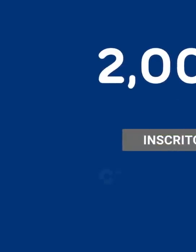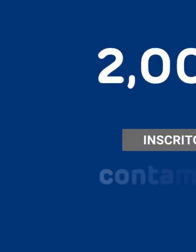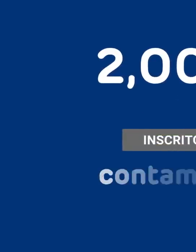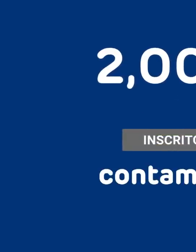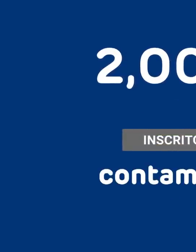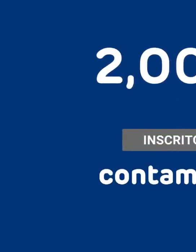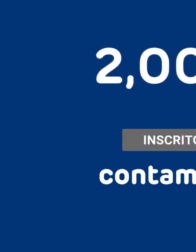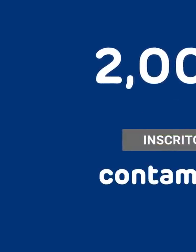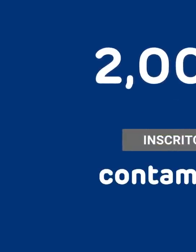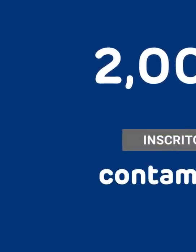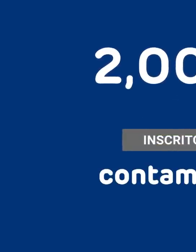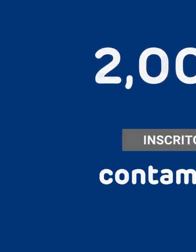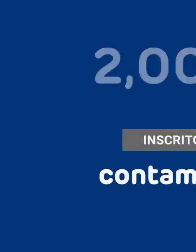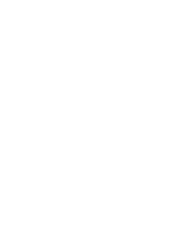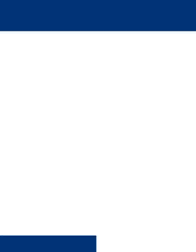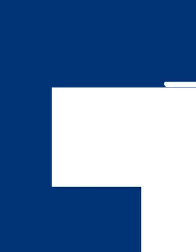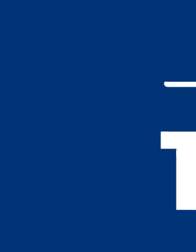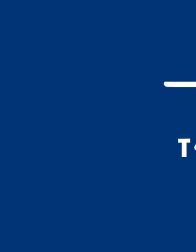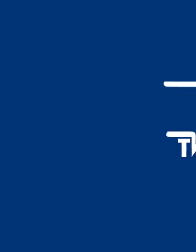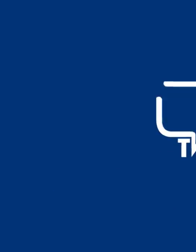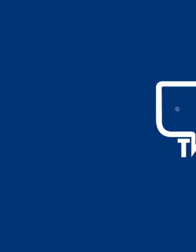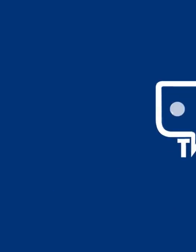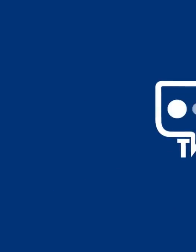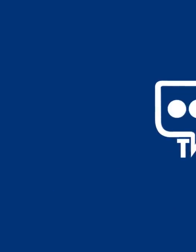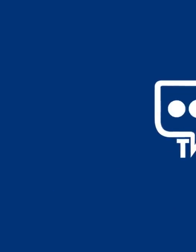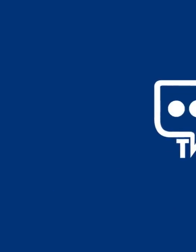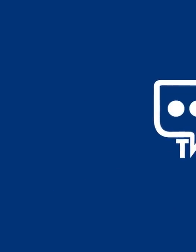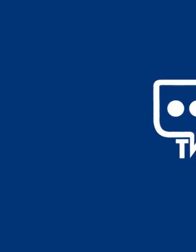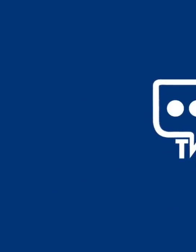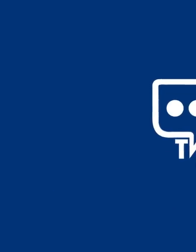inscritos. Contamos com você!